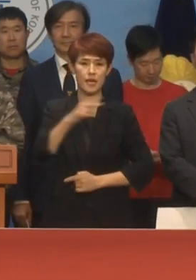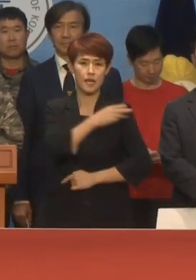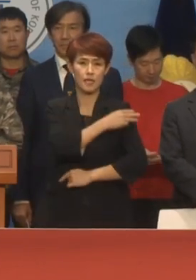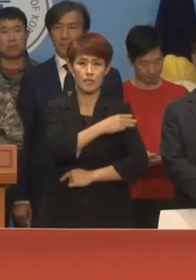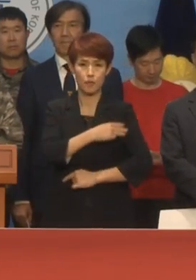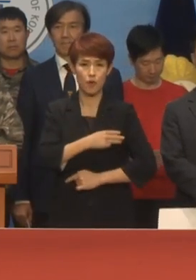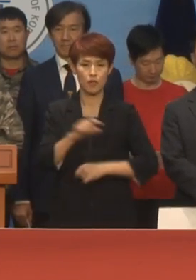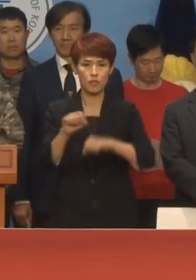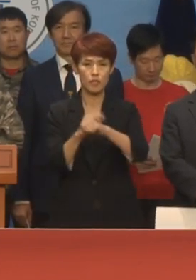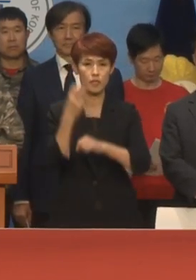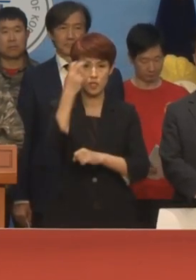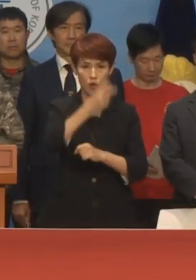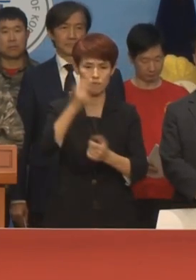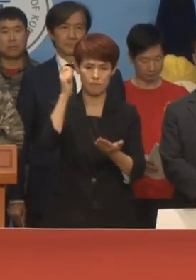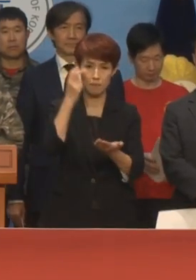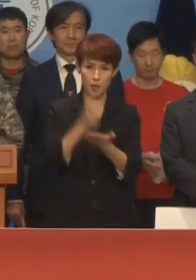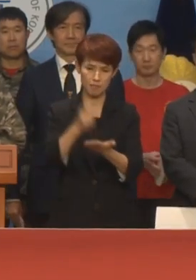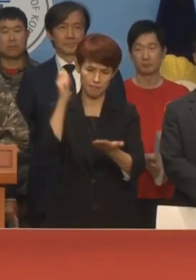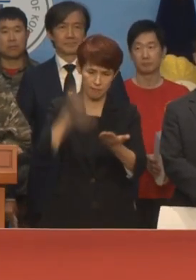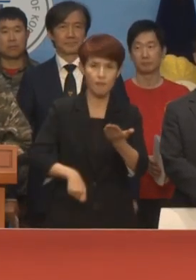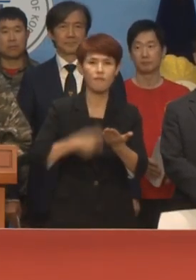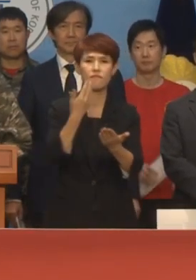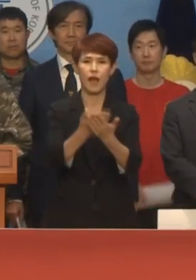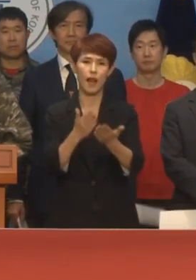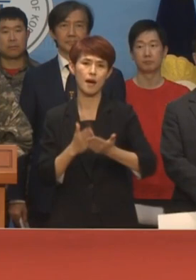최상병 특검 통과를 촉구합니다.